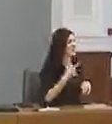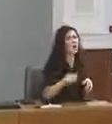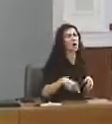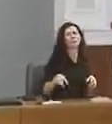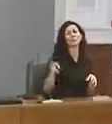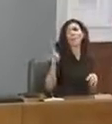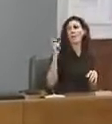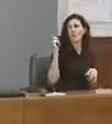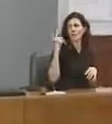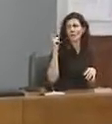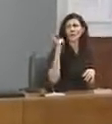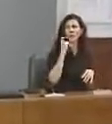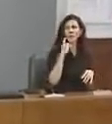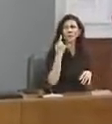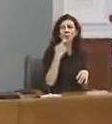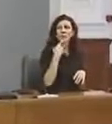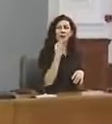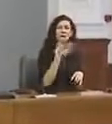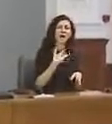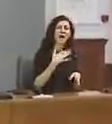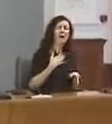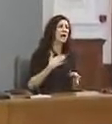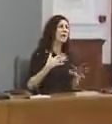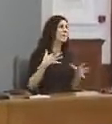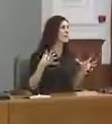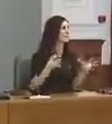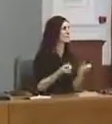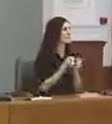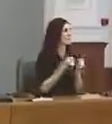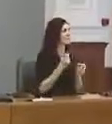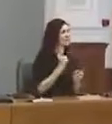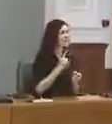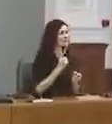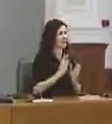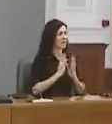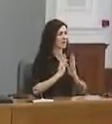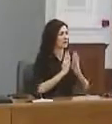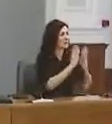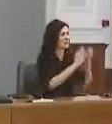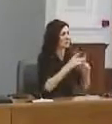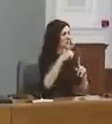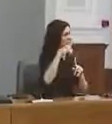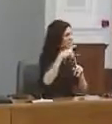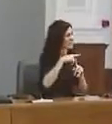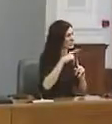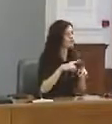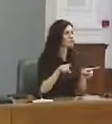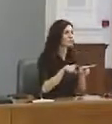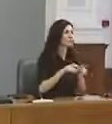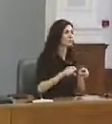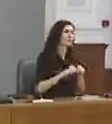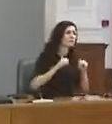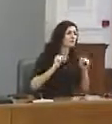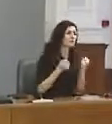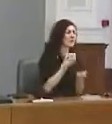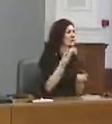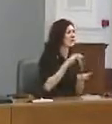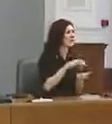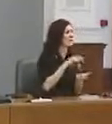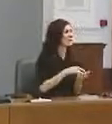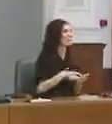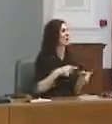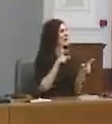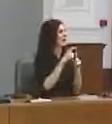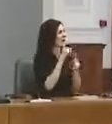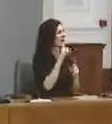че към всяка клинична пътека има възможност за тестване, капацитета на спешните центрове, капацитета на РЗОК-тата и на